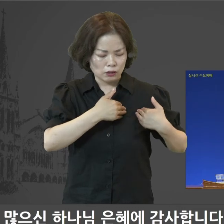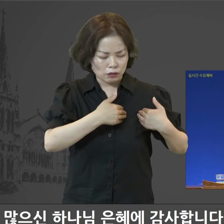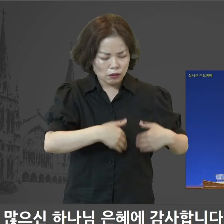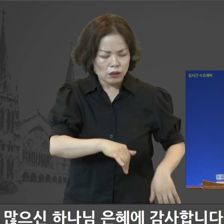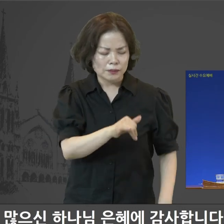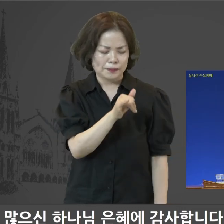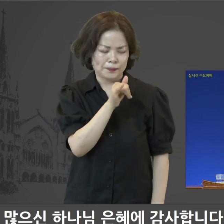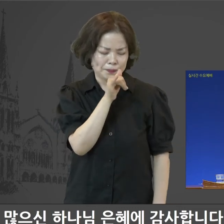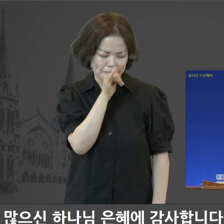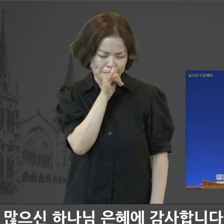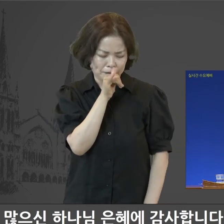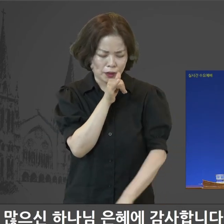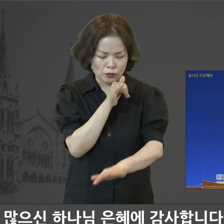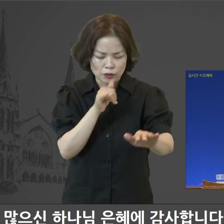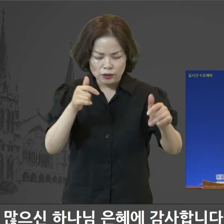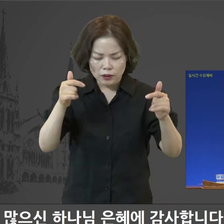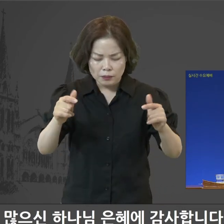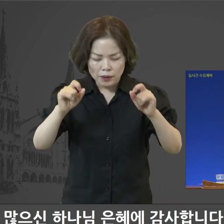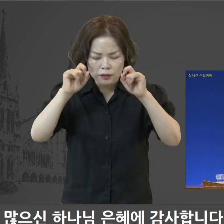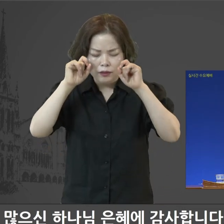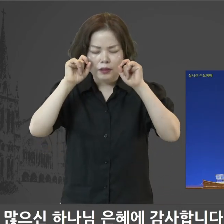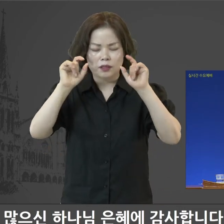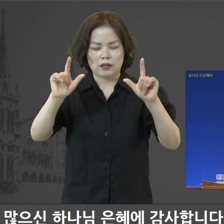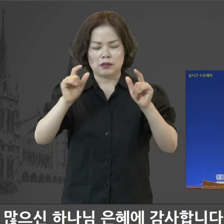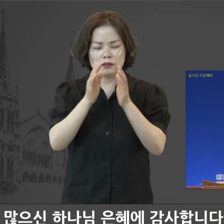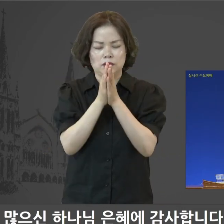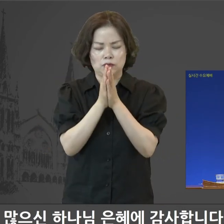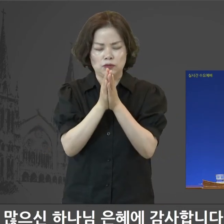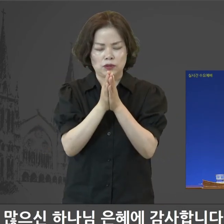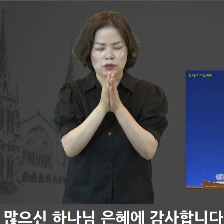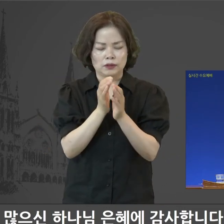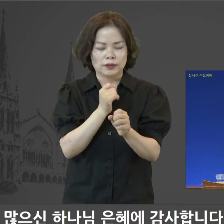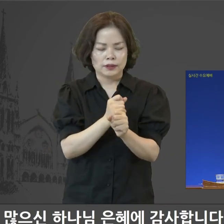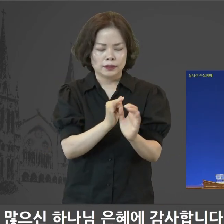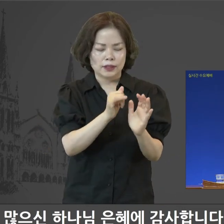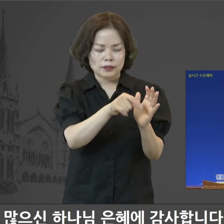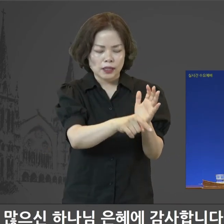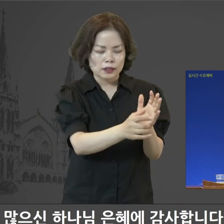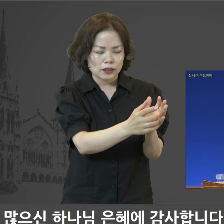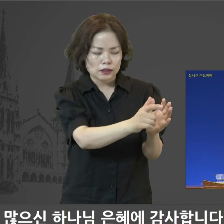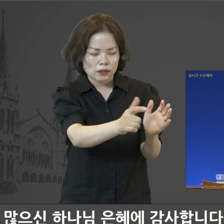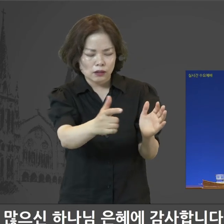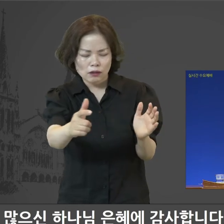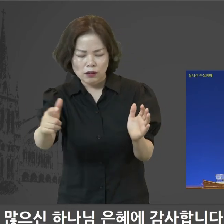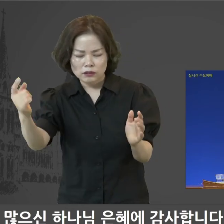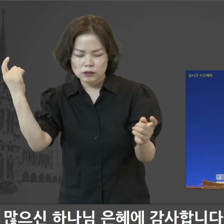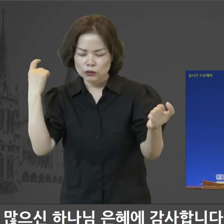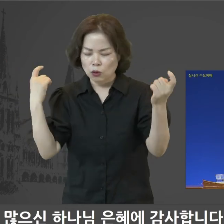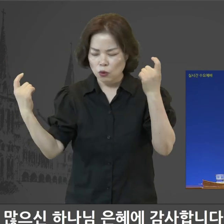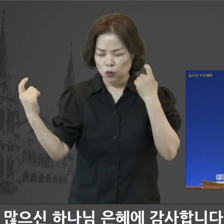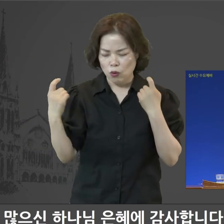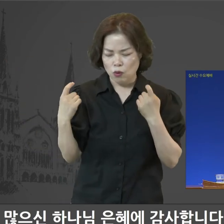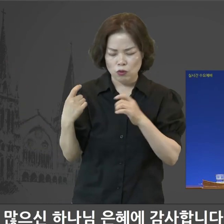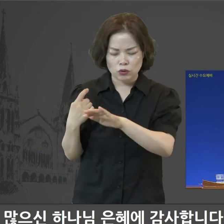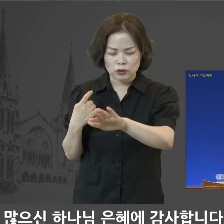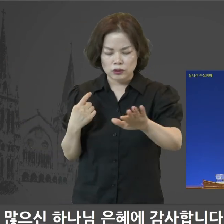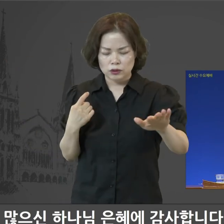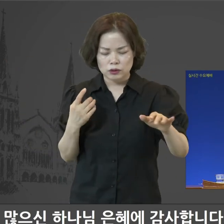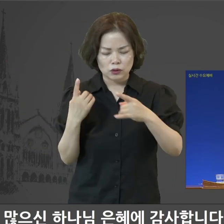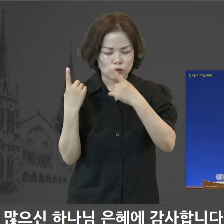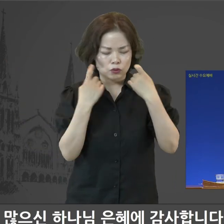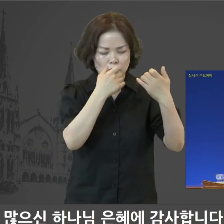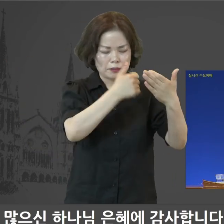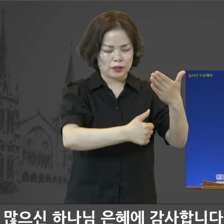있습니다. 우리가 날마다 깨어있게 하여 주시고 세상의 이러한 저러한 소리에 아버지 저희가